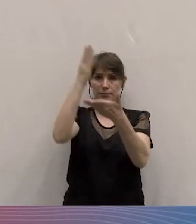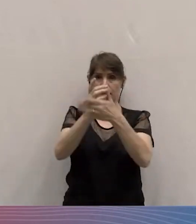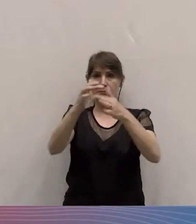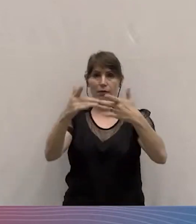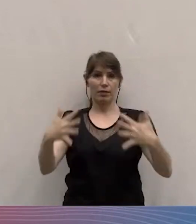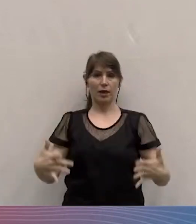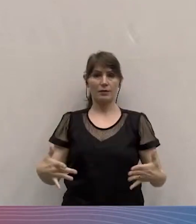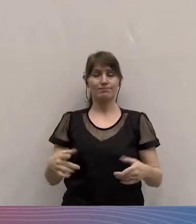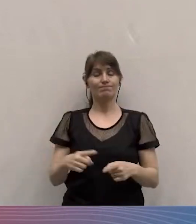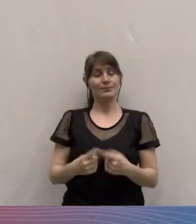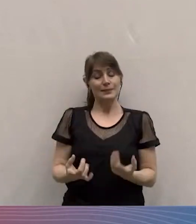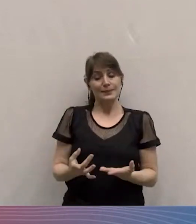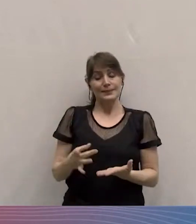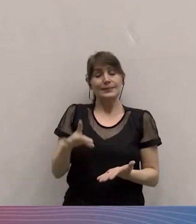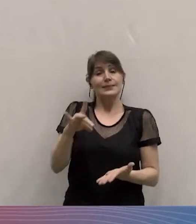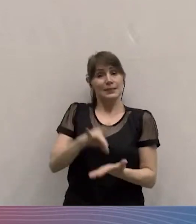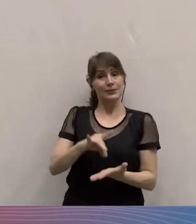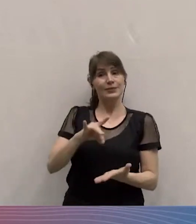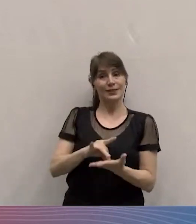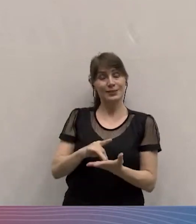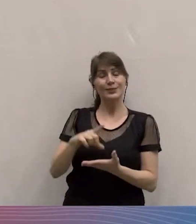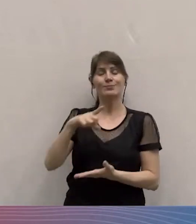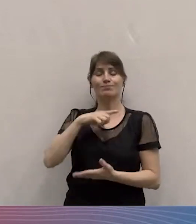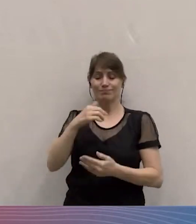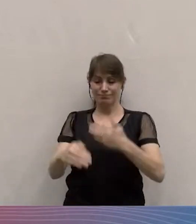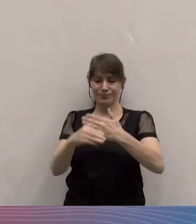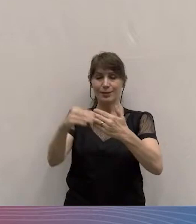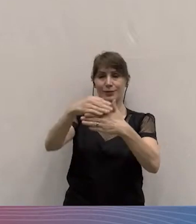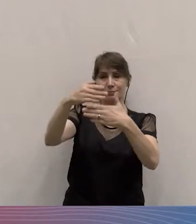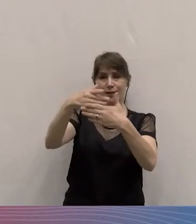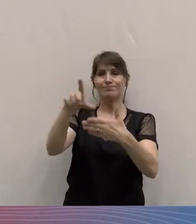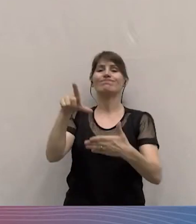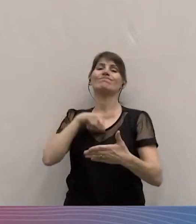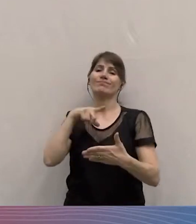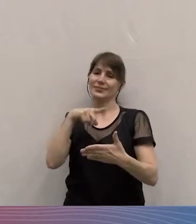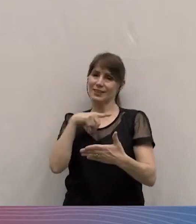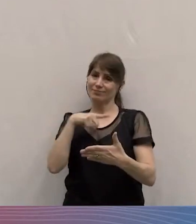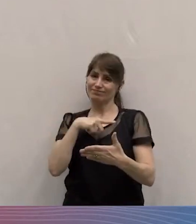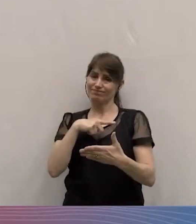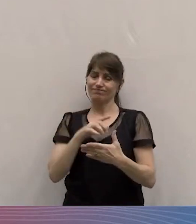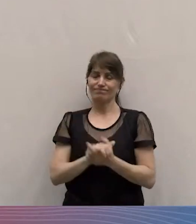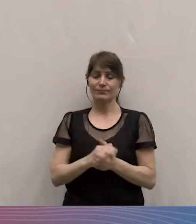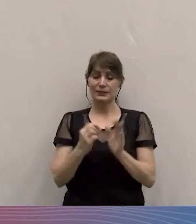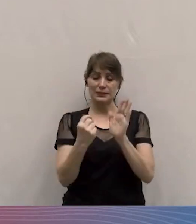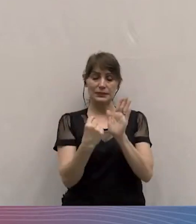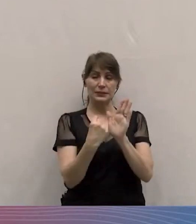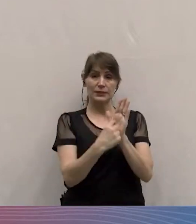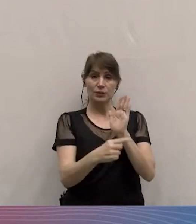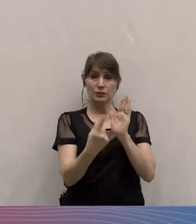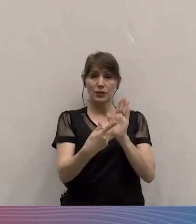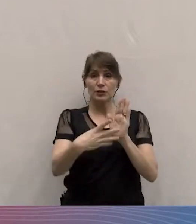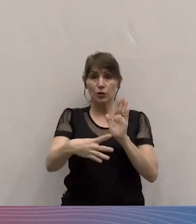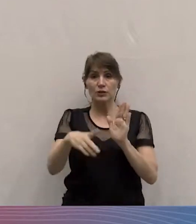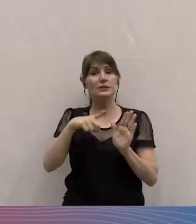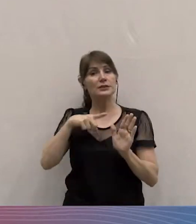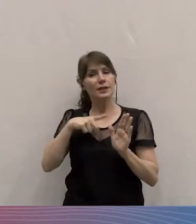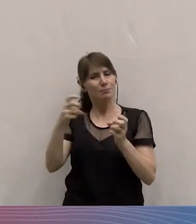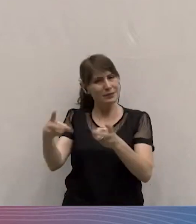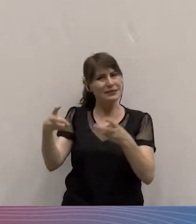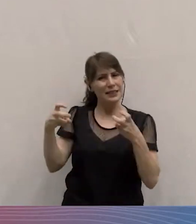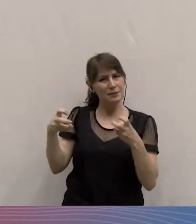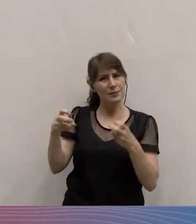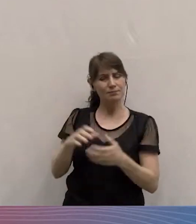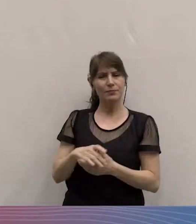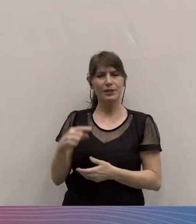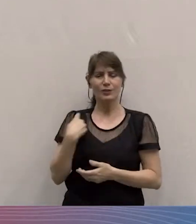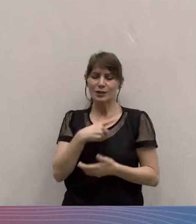Mas na prática ainda ficou essa barreira. Então, versículo 14, nós precisamos de alguém